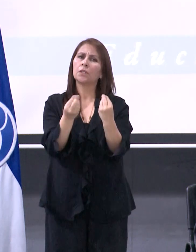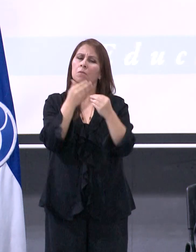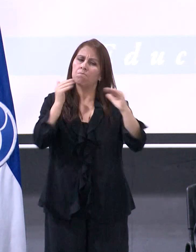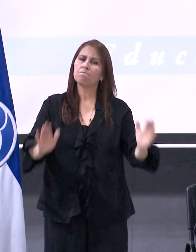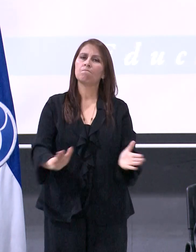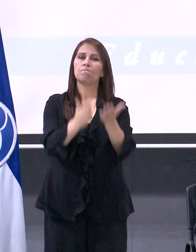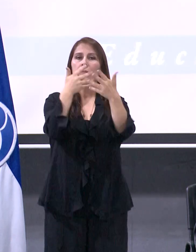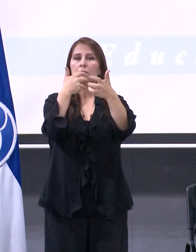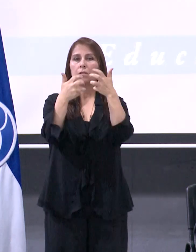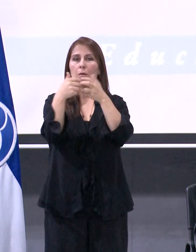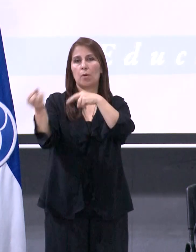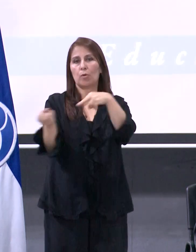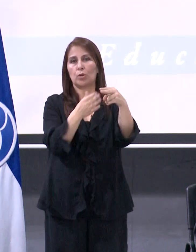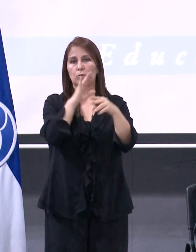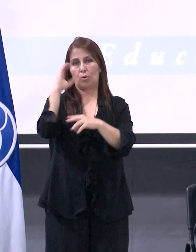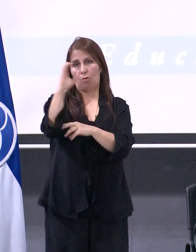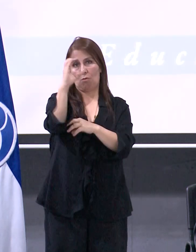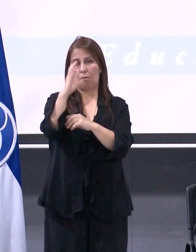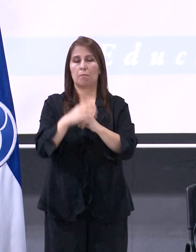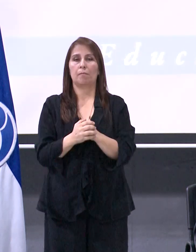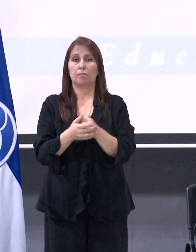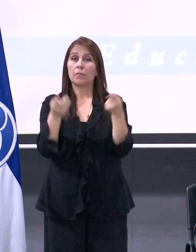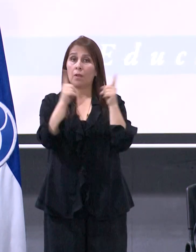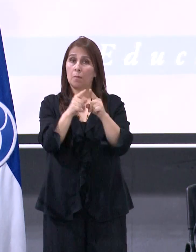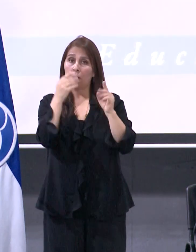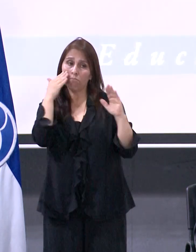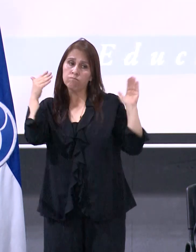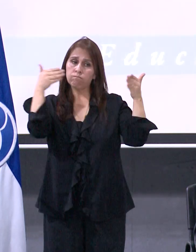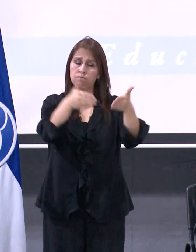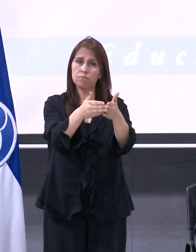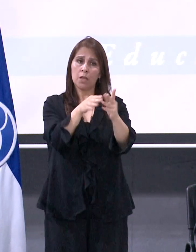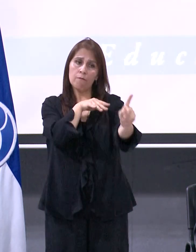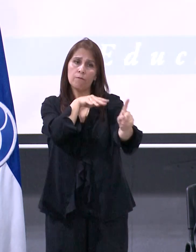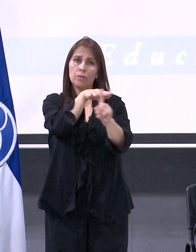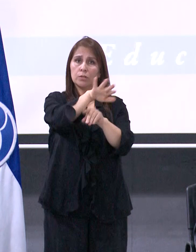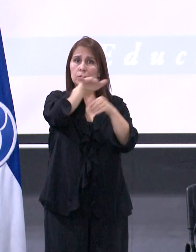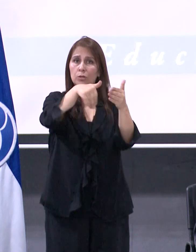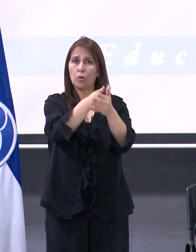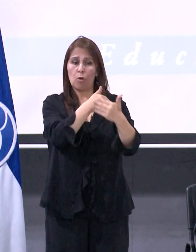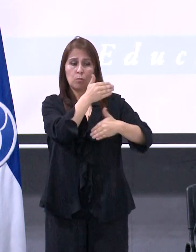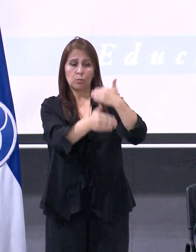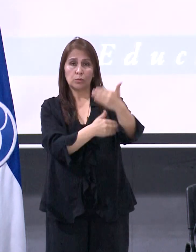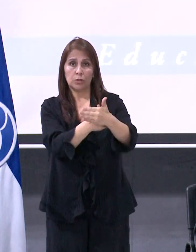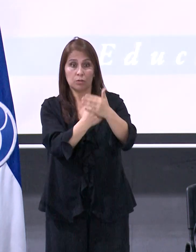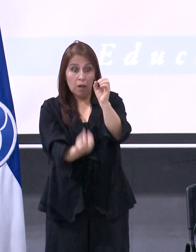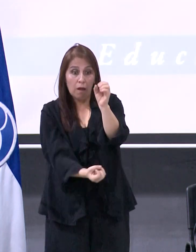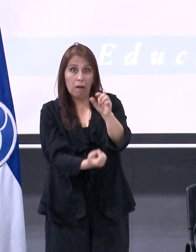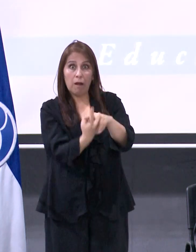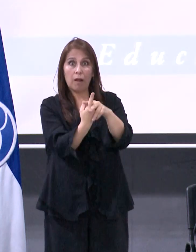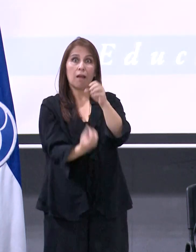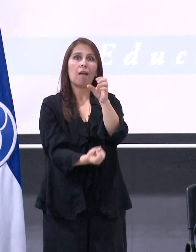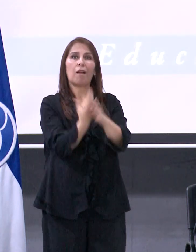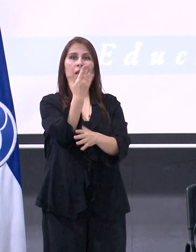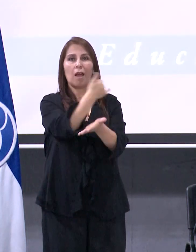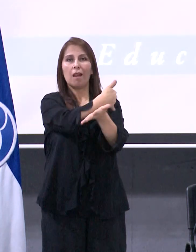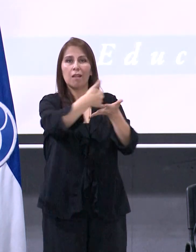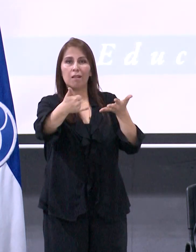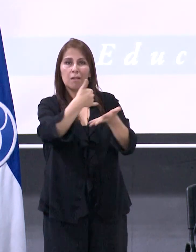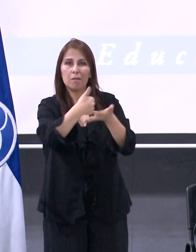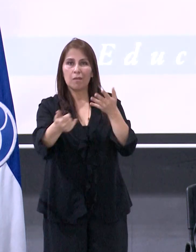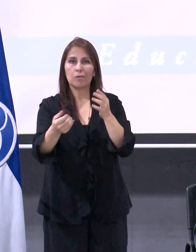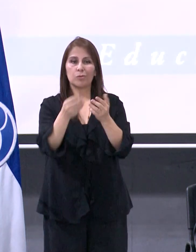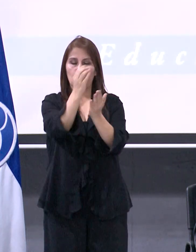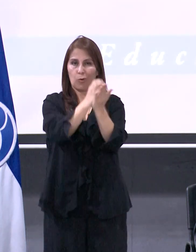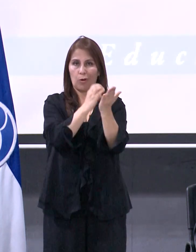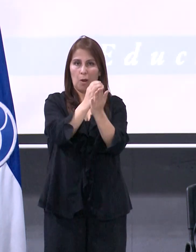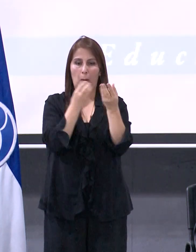colombiano también resaltó la incidencia en las políticas educativas a través de la construcción de lineamientos curriculares que repercuten en la formación para